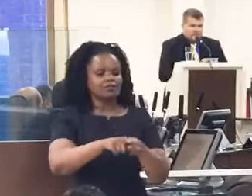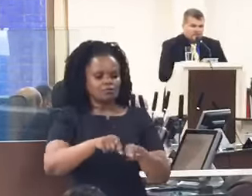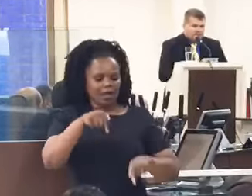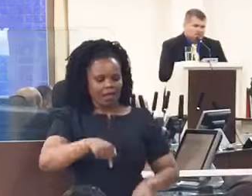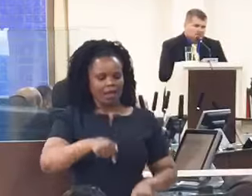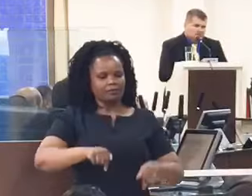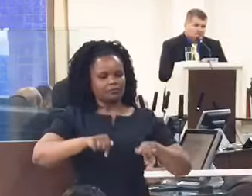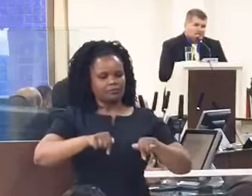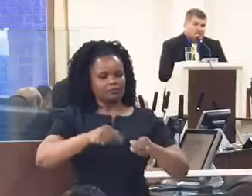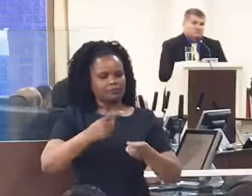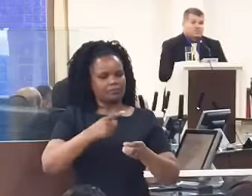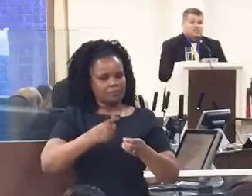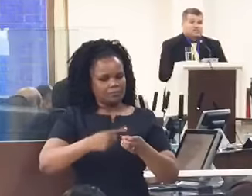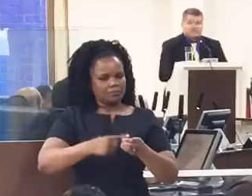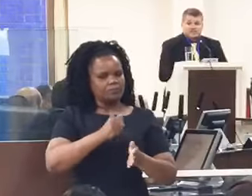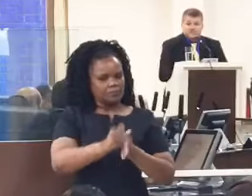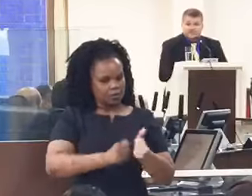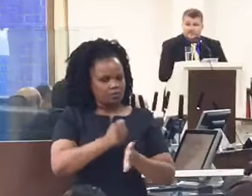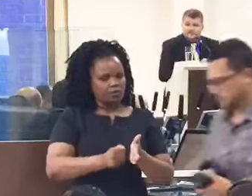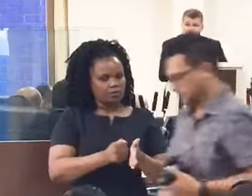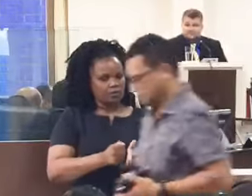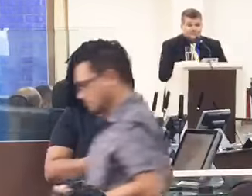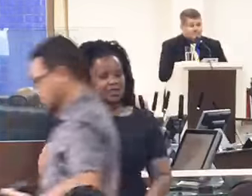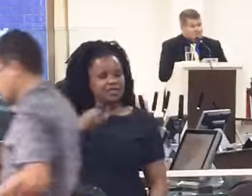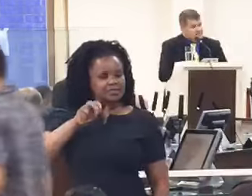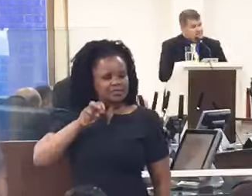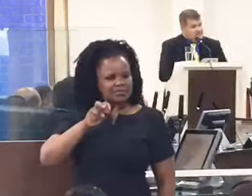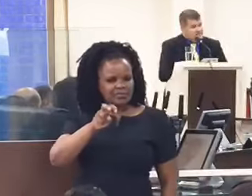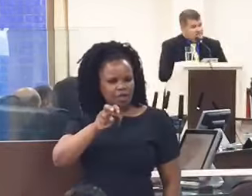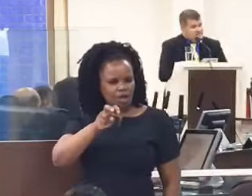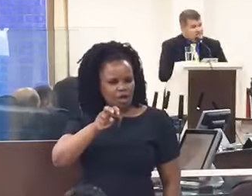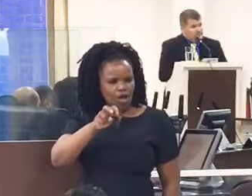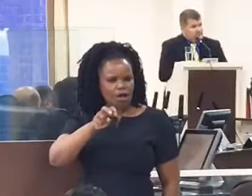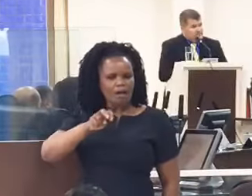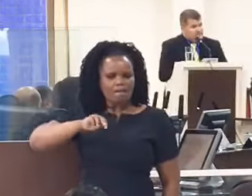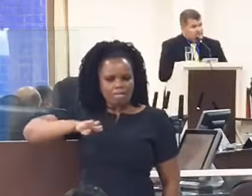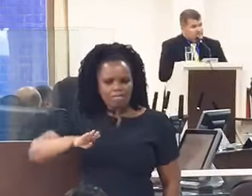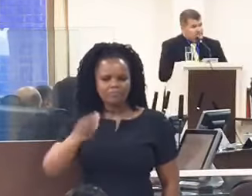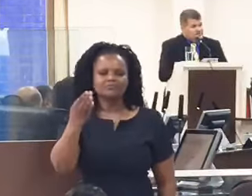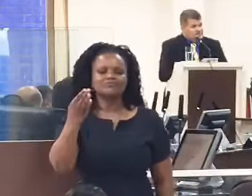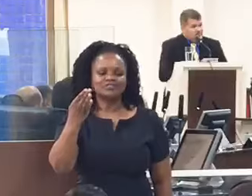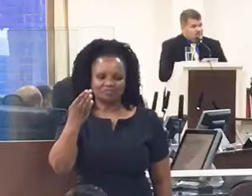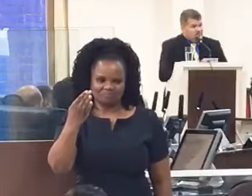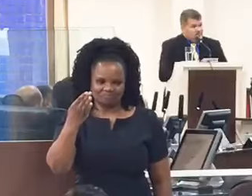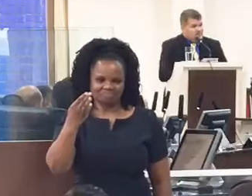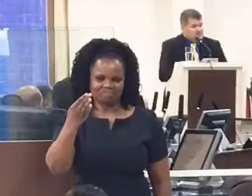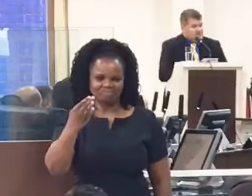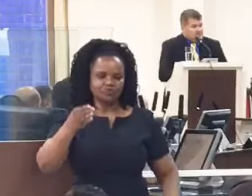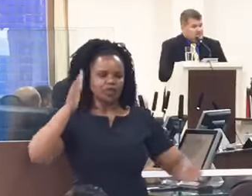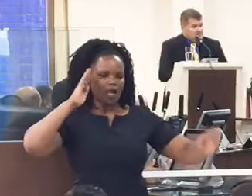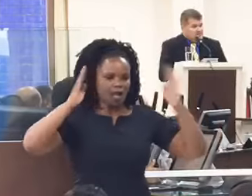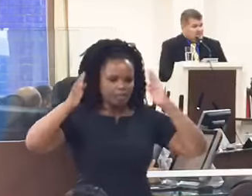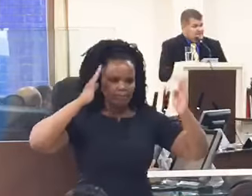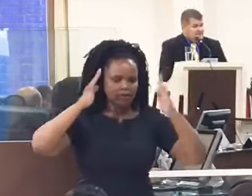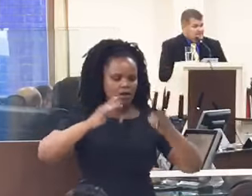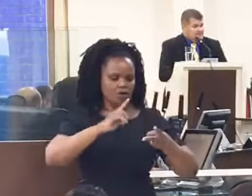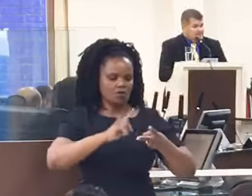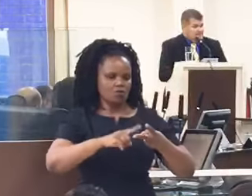do nosso litoral. 5 milhões em equipamentos, em viaturas, caminhões,